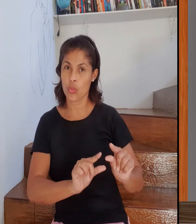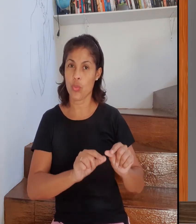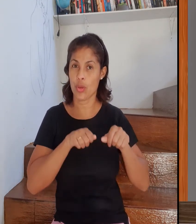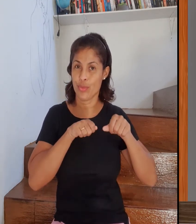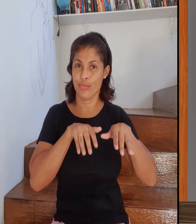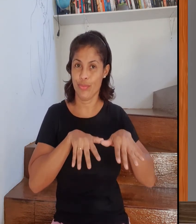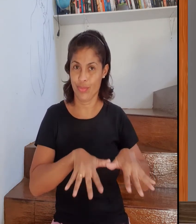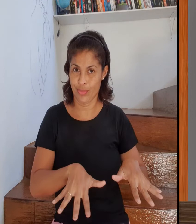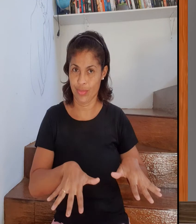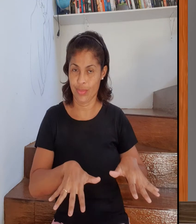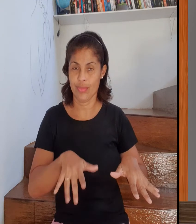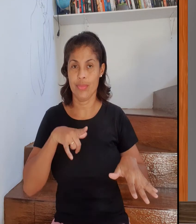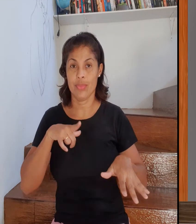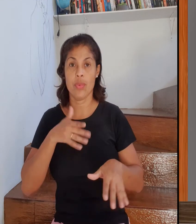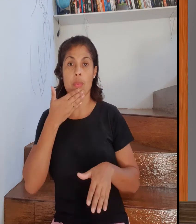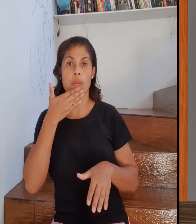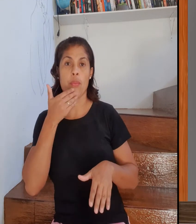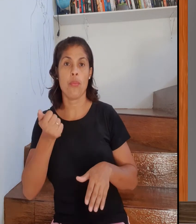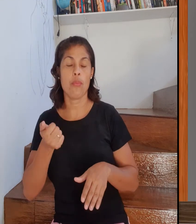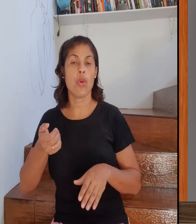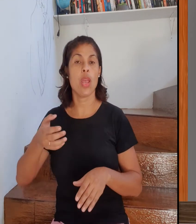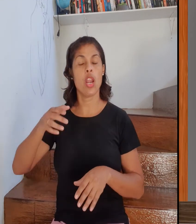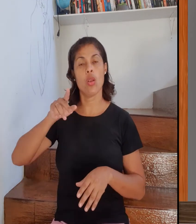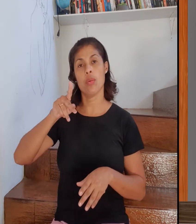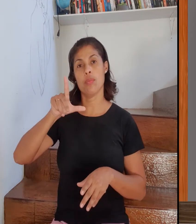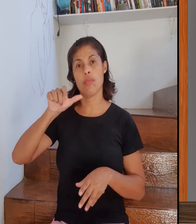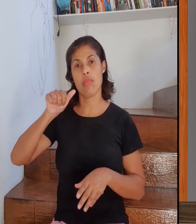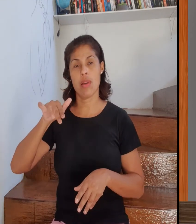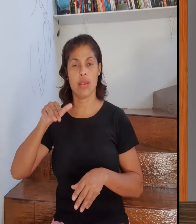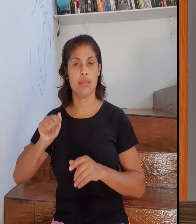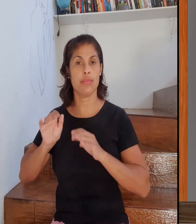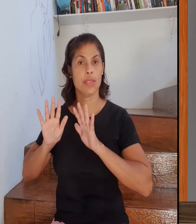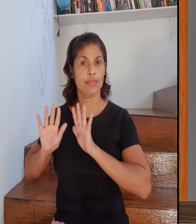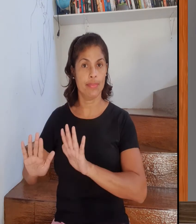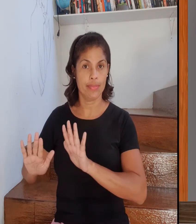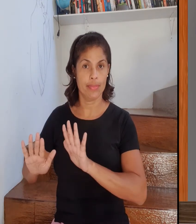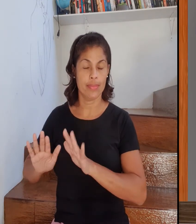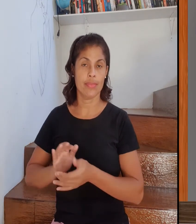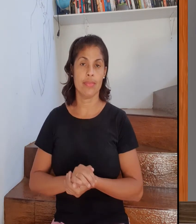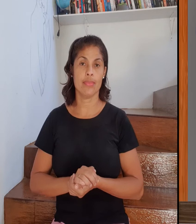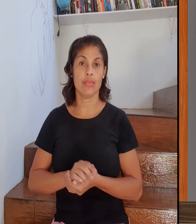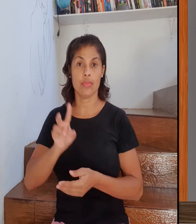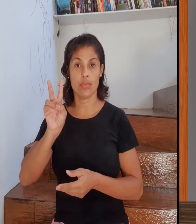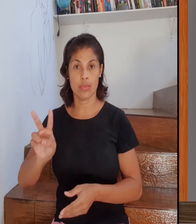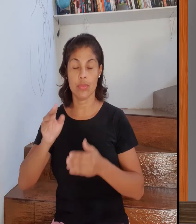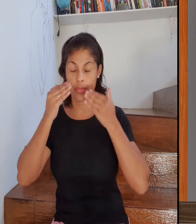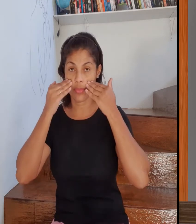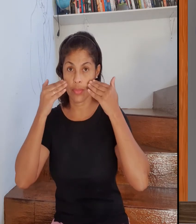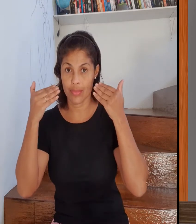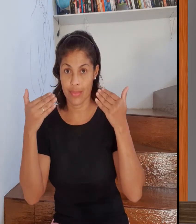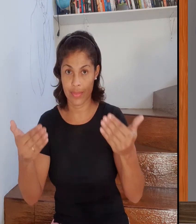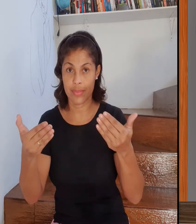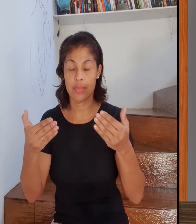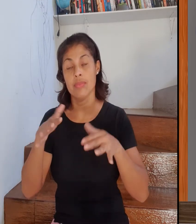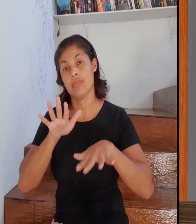de distribuição têm uma melhor concentração plasmática. Como o volume aparente de